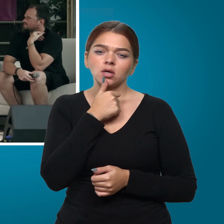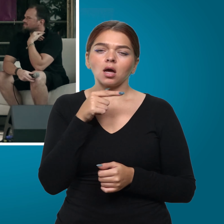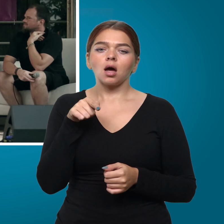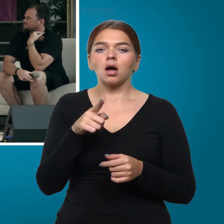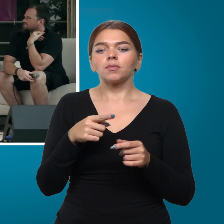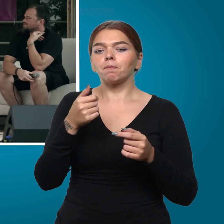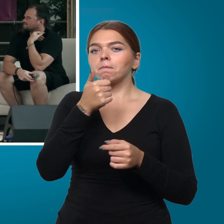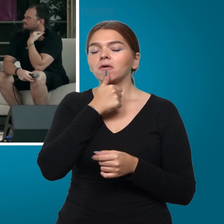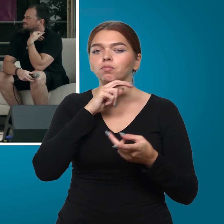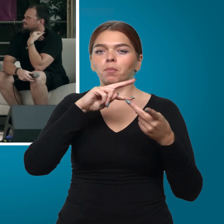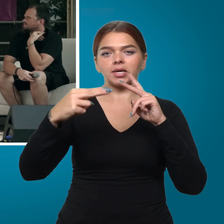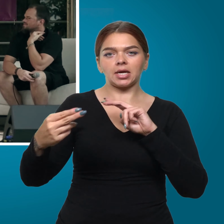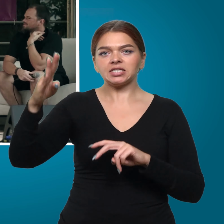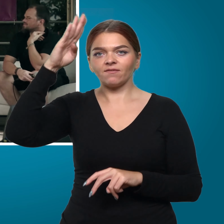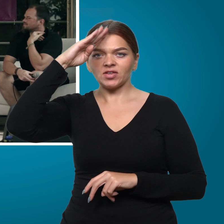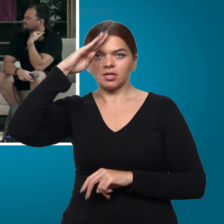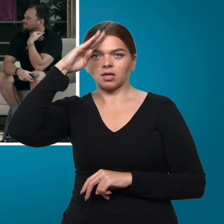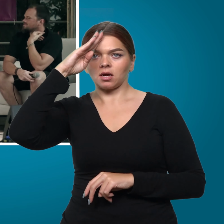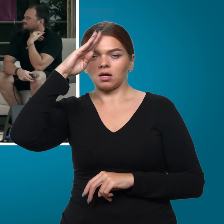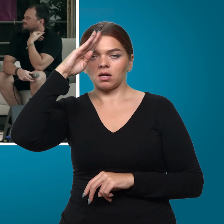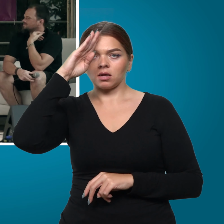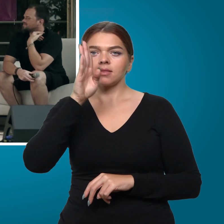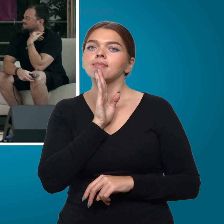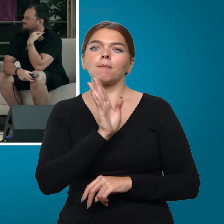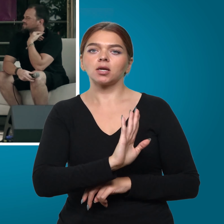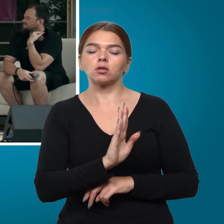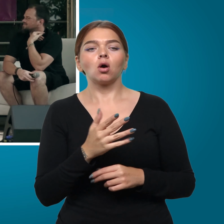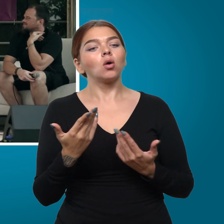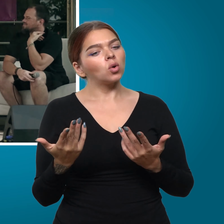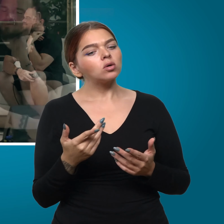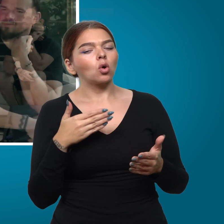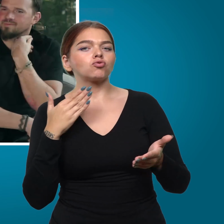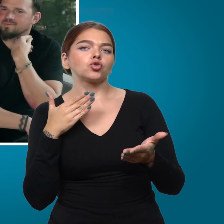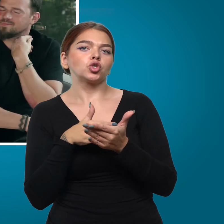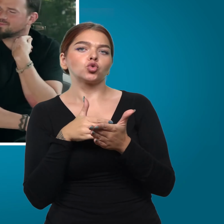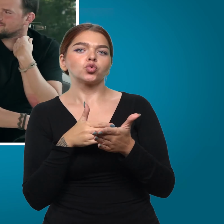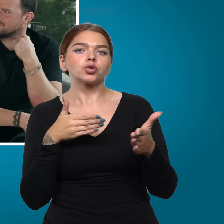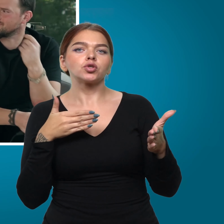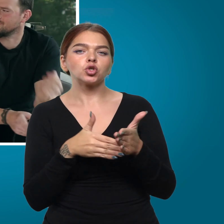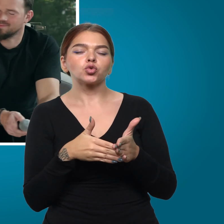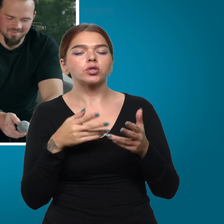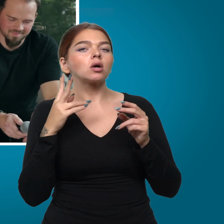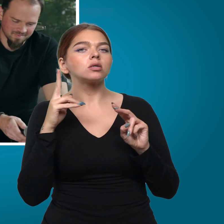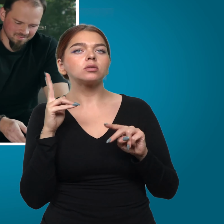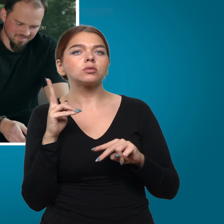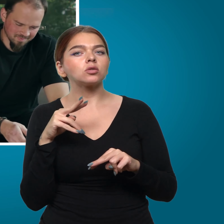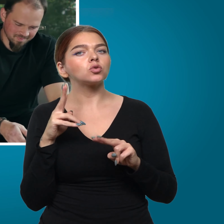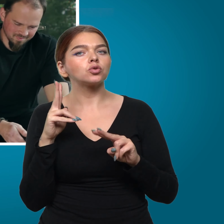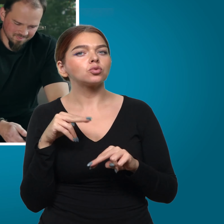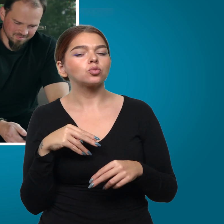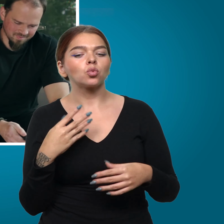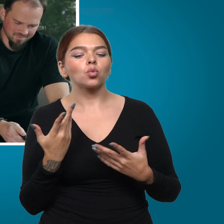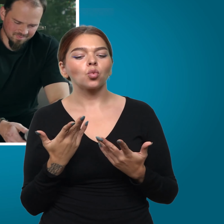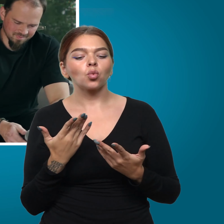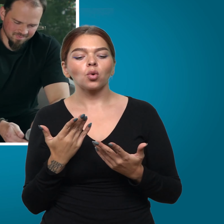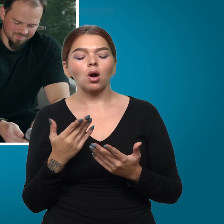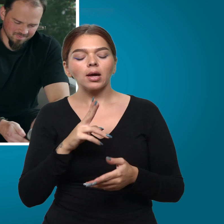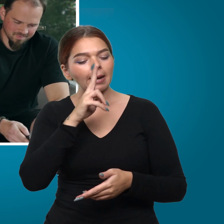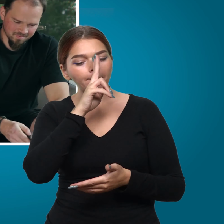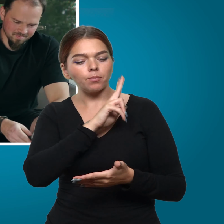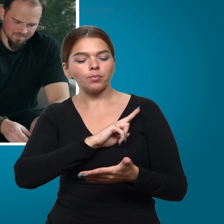būtų. Nežinau, koks pažengęs, profesionalus ir daug patirties rašytojas turi būti,